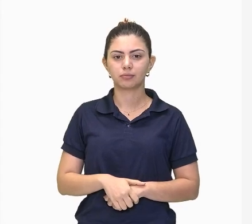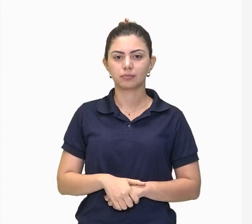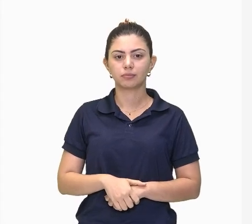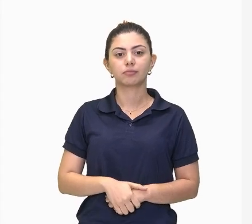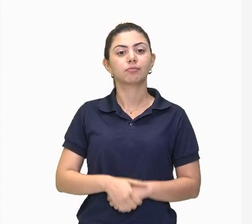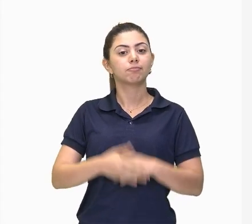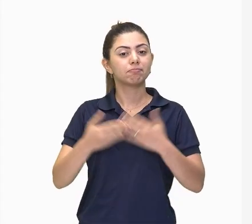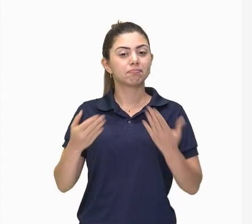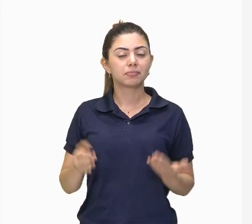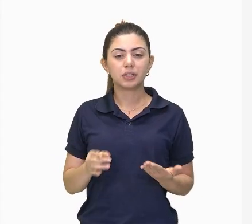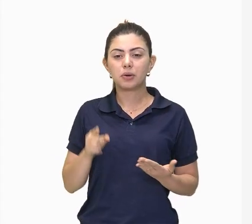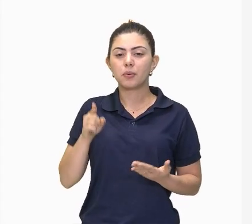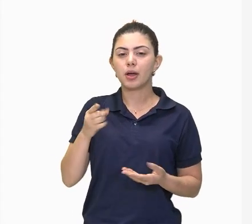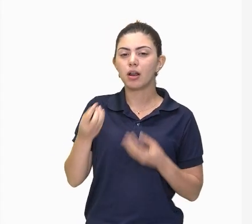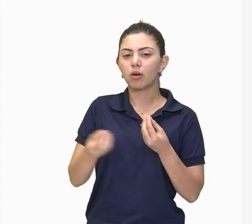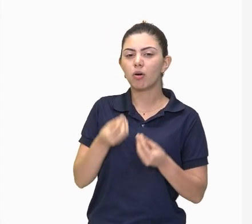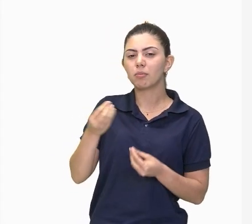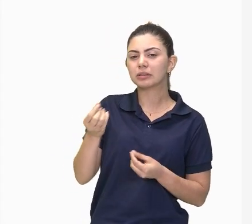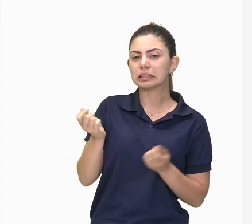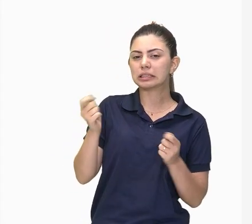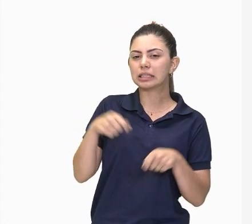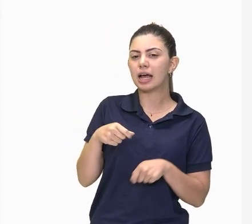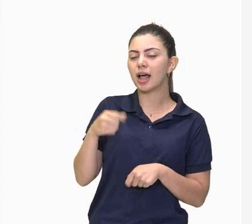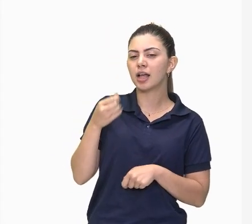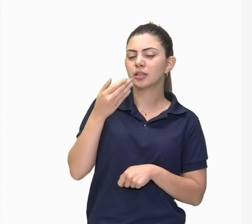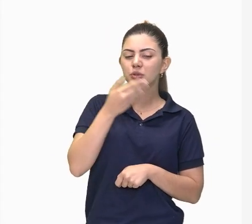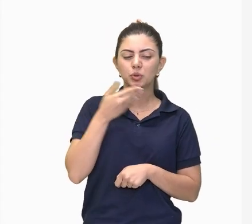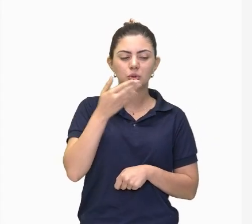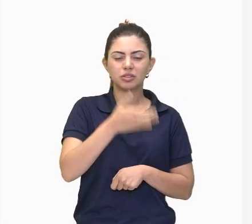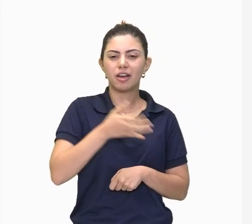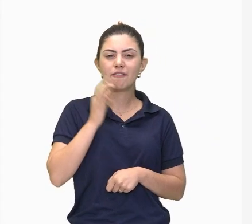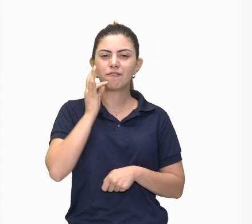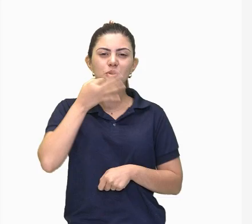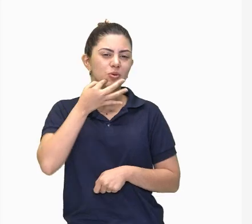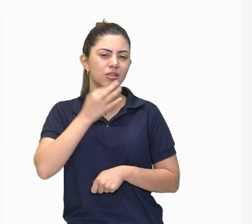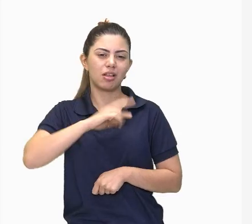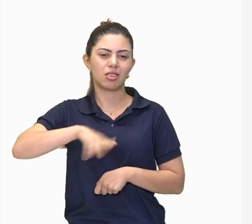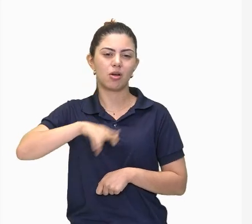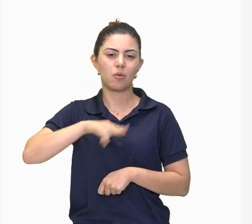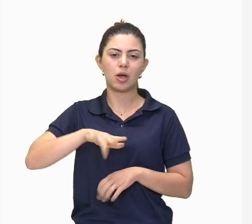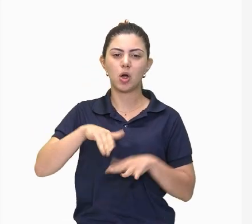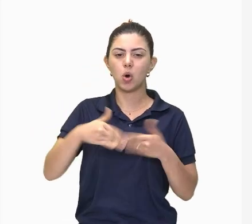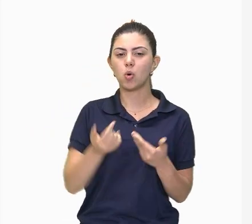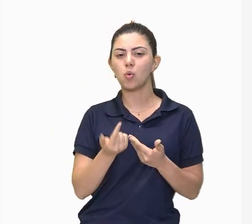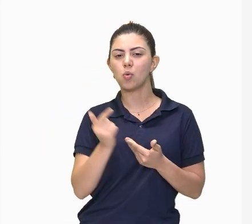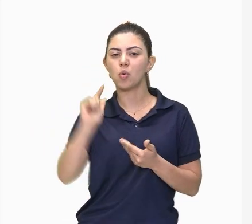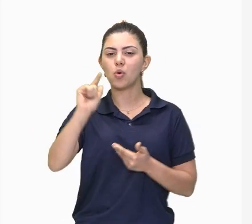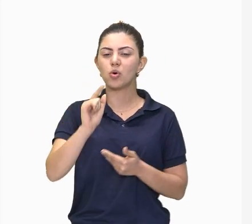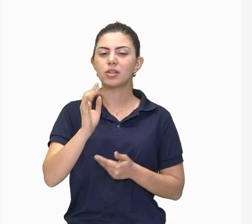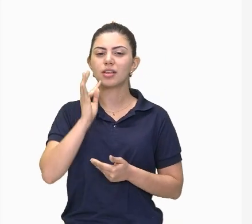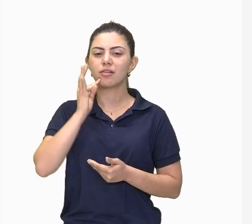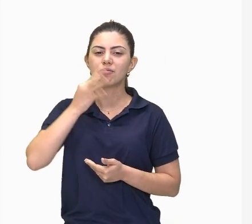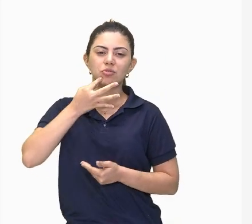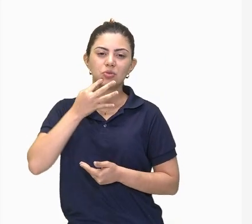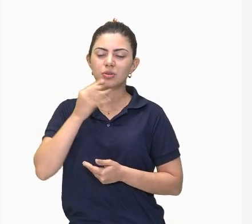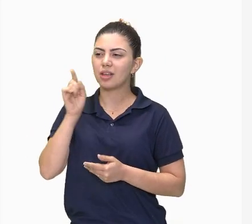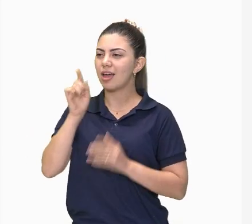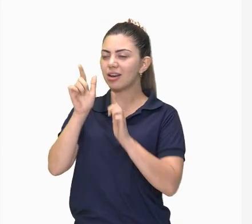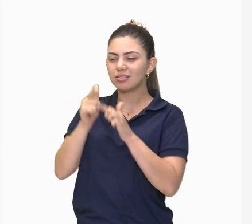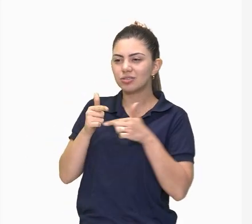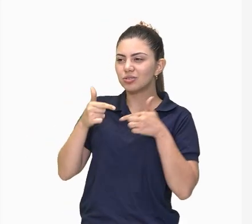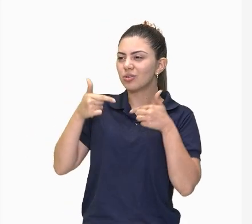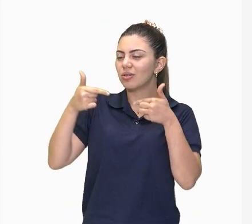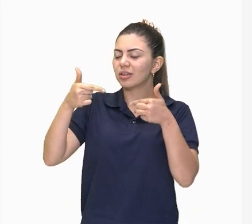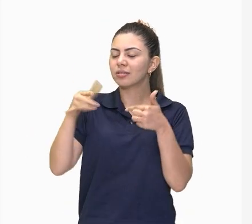de Jati não era doce como seu sorriso, nem a baunilha recendia no bosque como seu